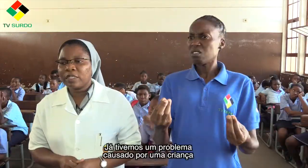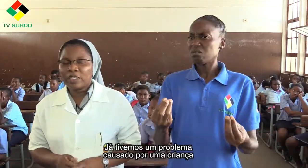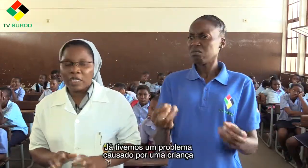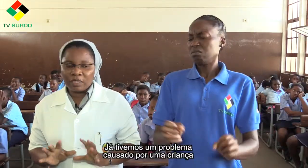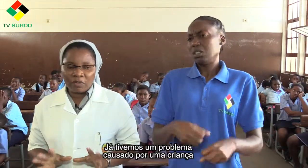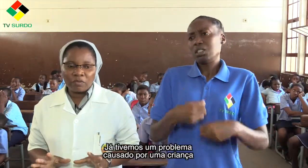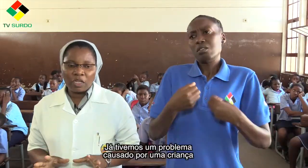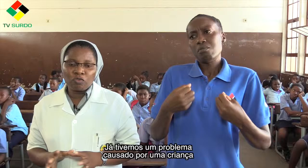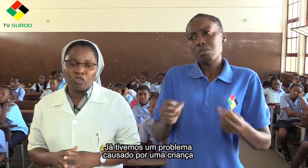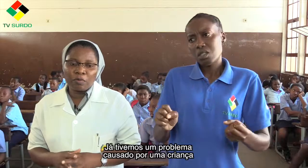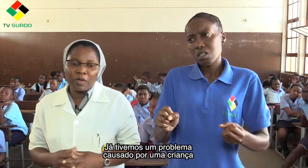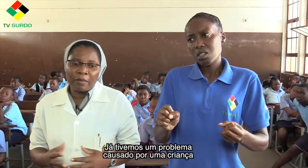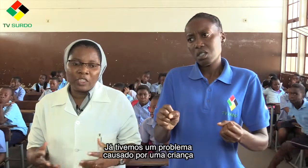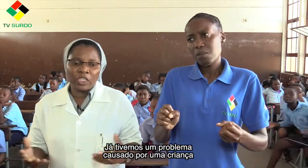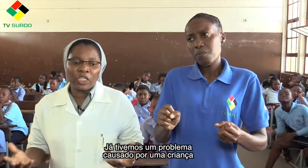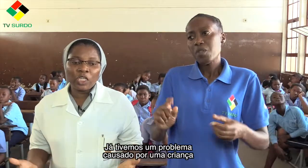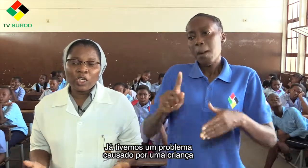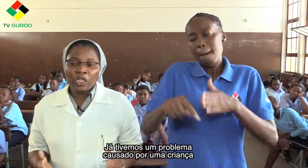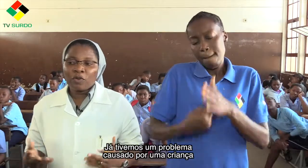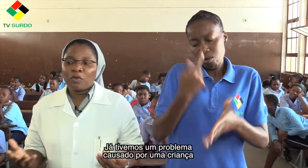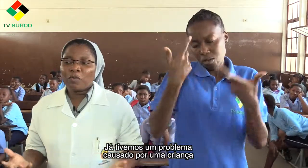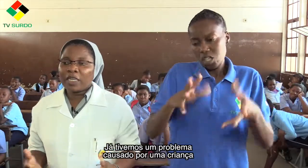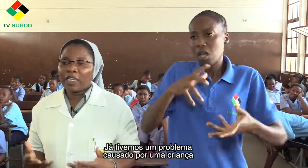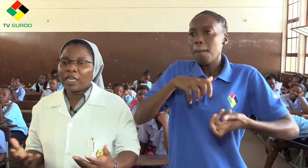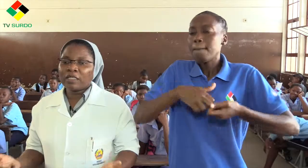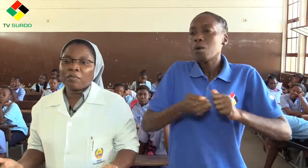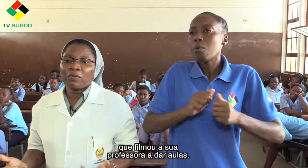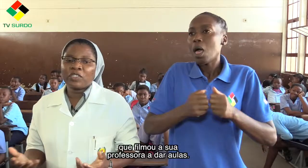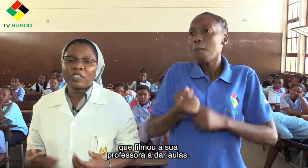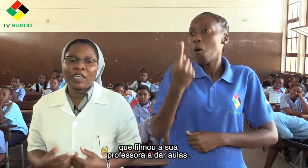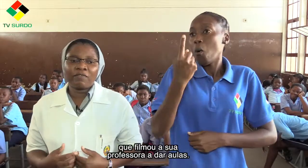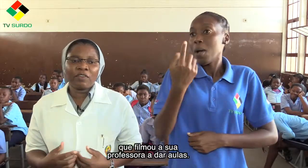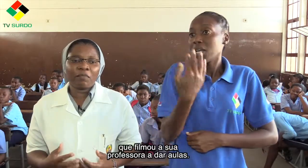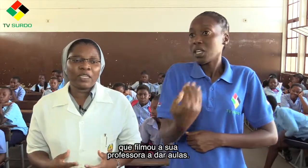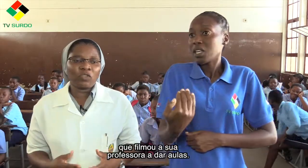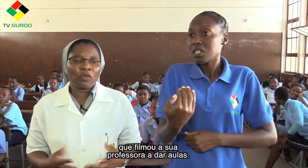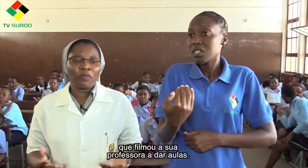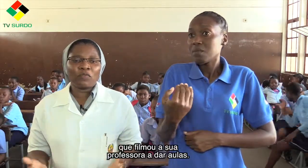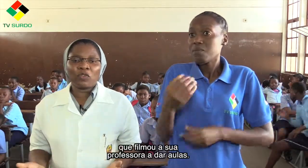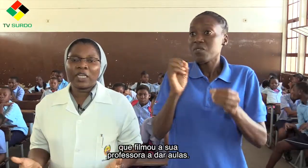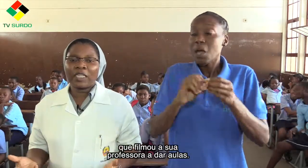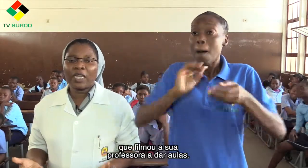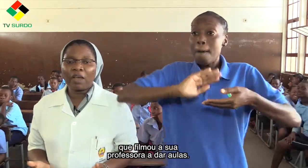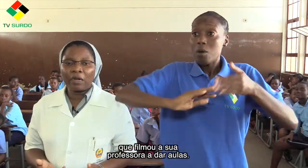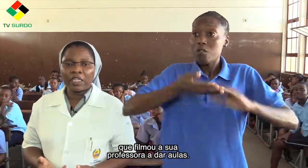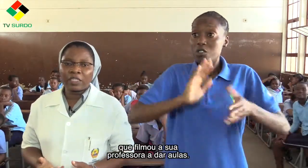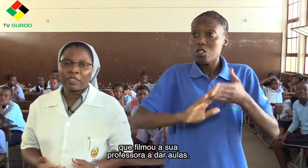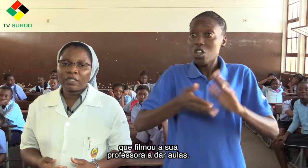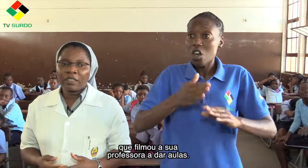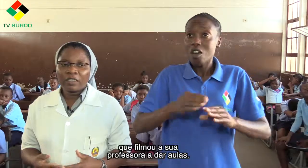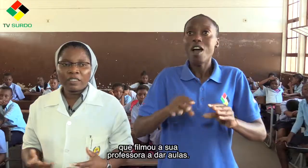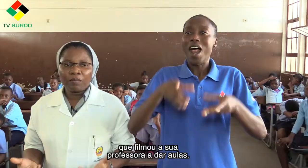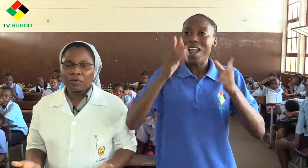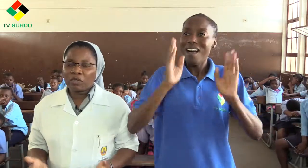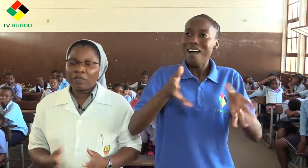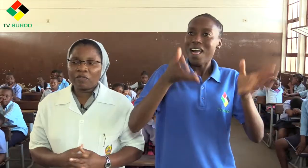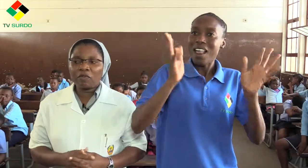Já tivemos alguns problemas que uma criança pôs-se a filmar a sua professora a dar aulas.